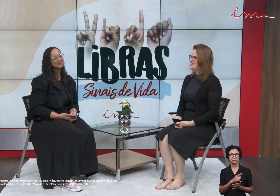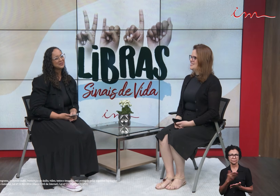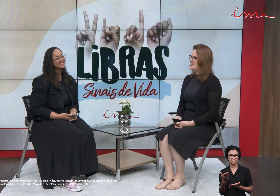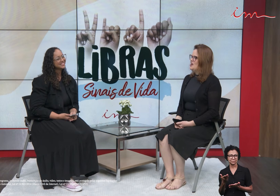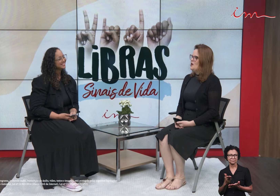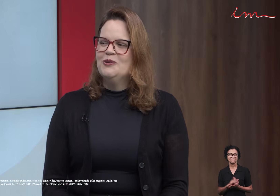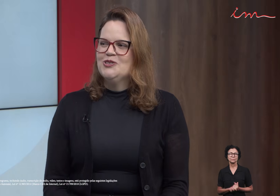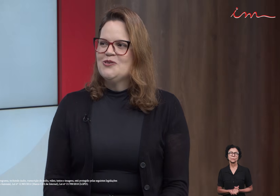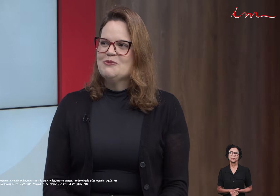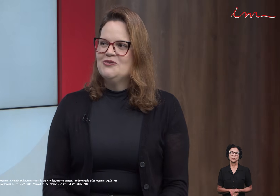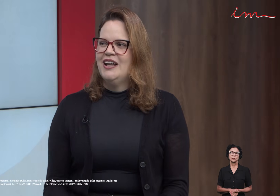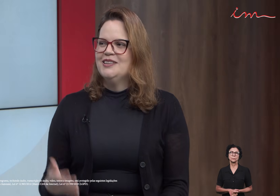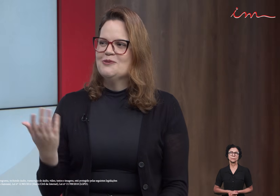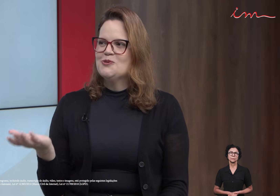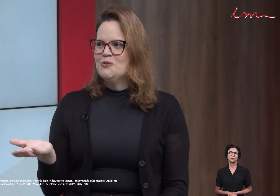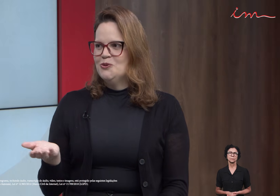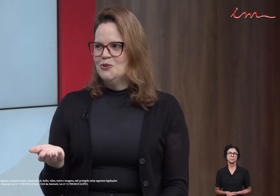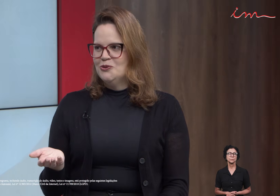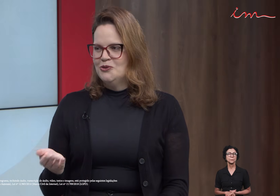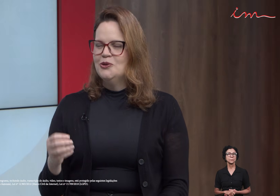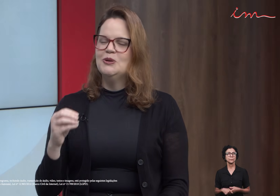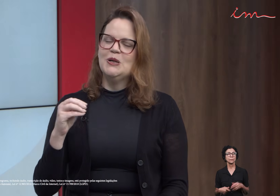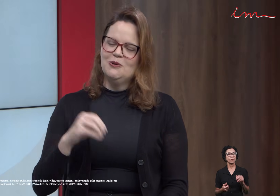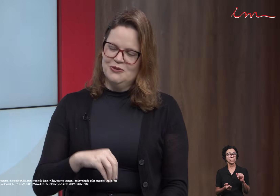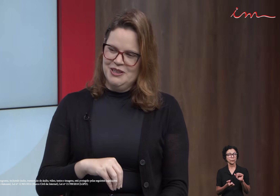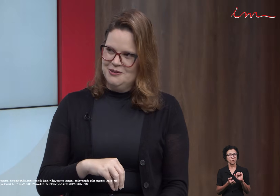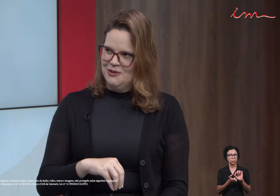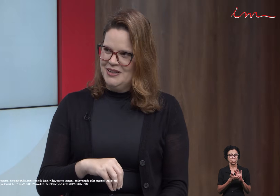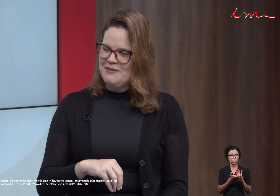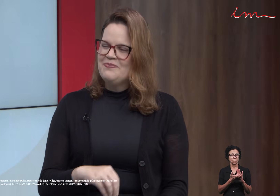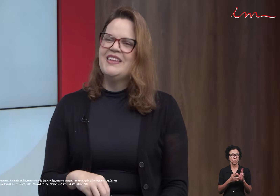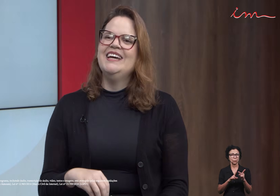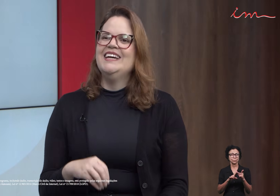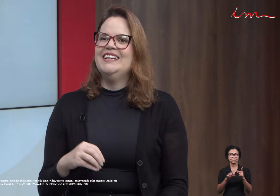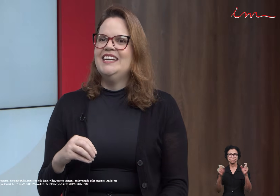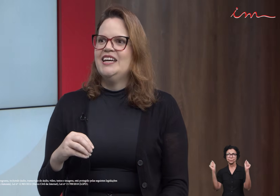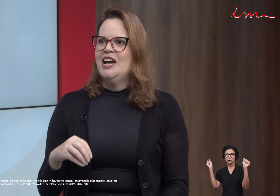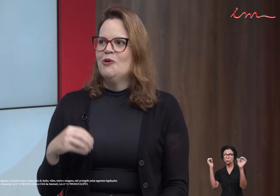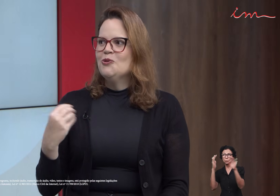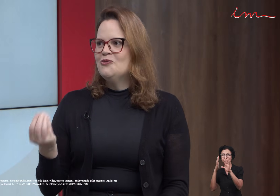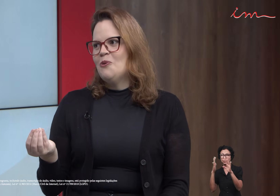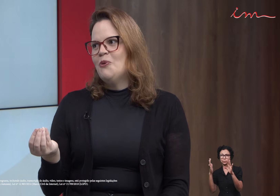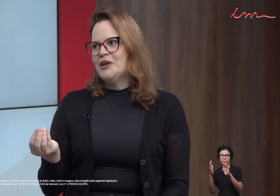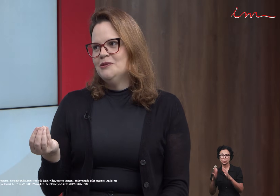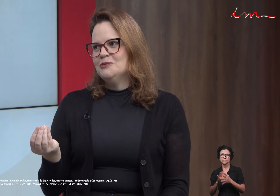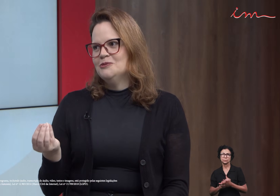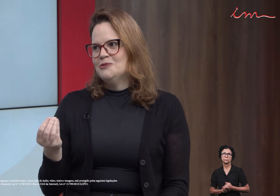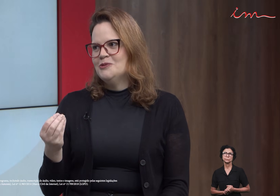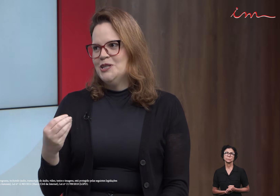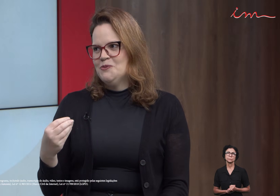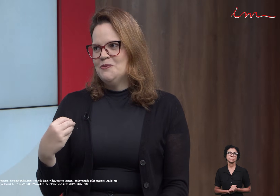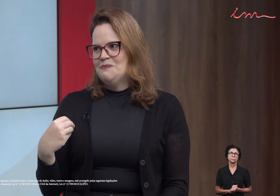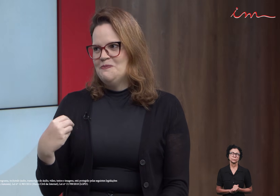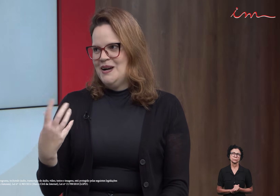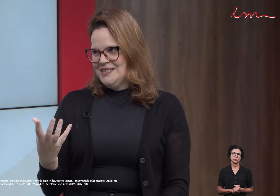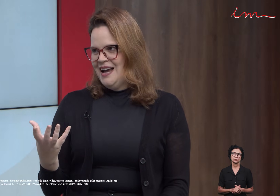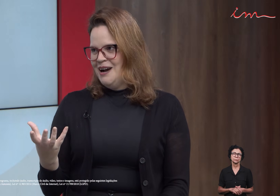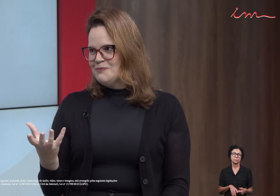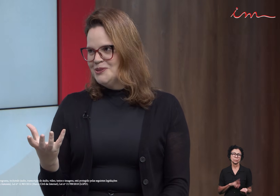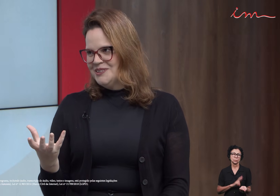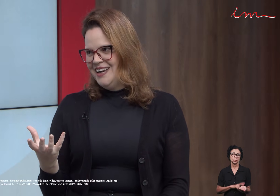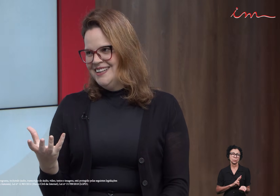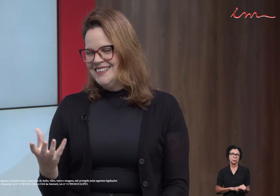Senhor, irmãos. Hoje nós vamos falar então sobre o louvor, louvor e glória. Isso. E aí é um louvor um pouquinho com um ritmo